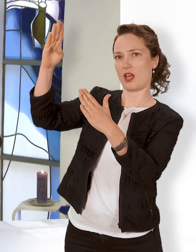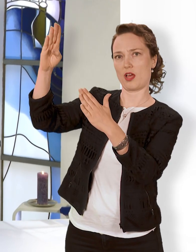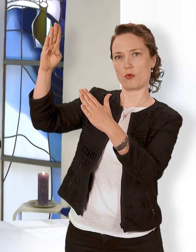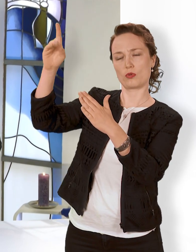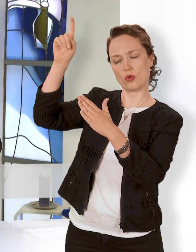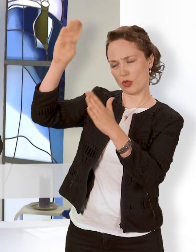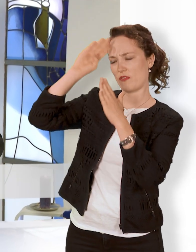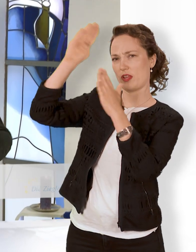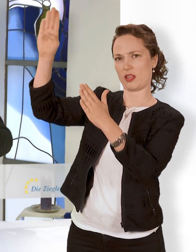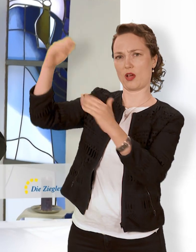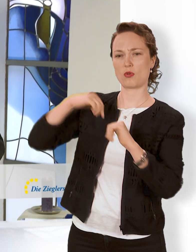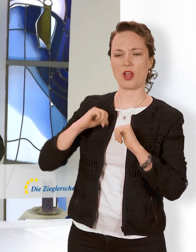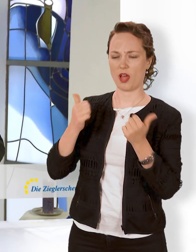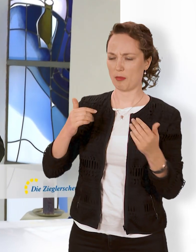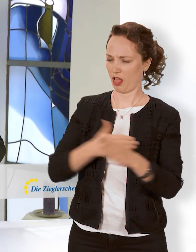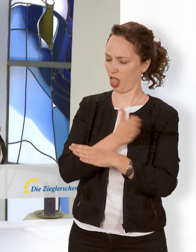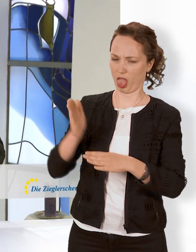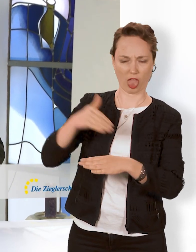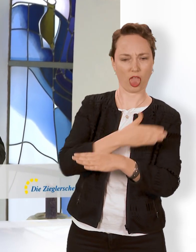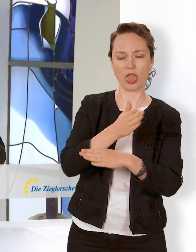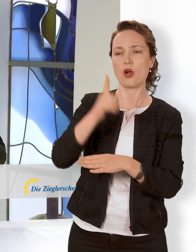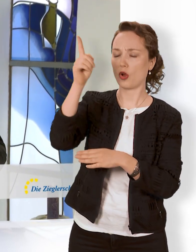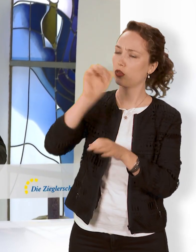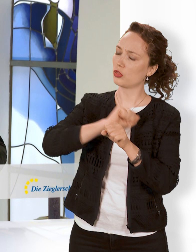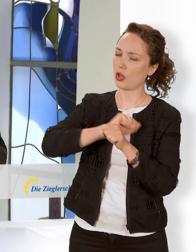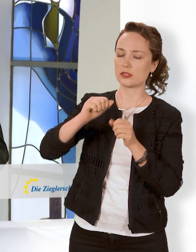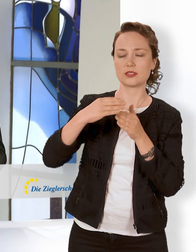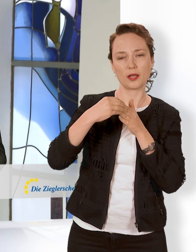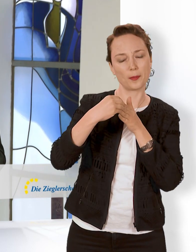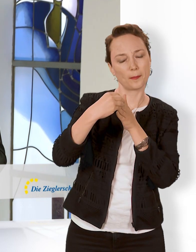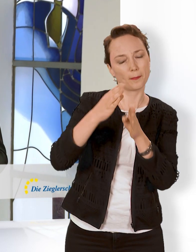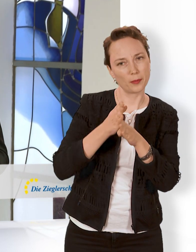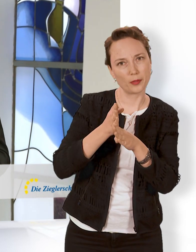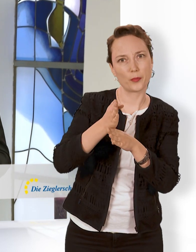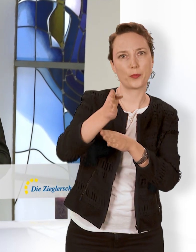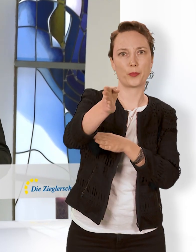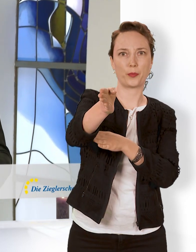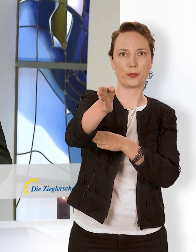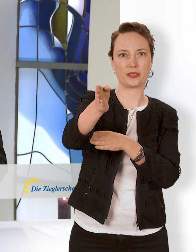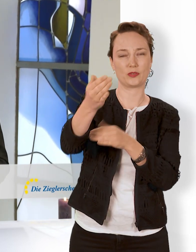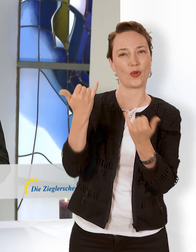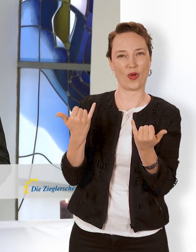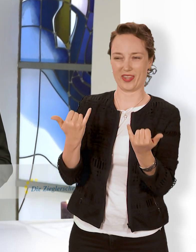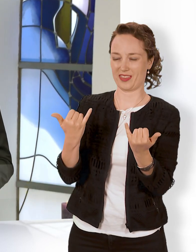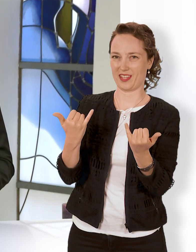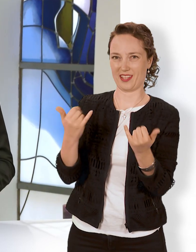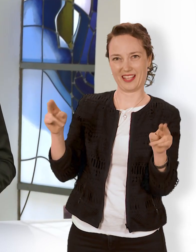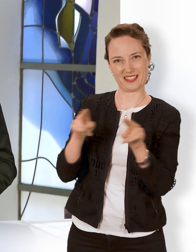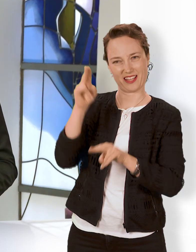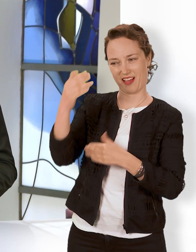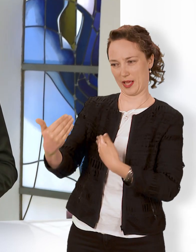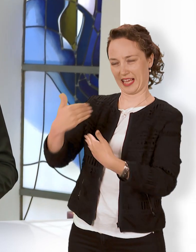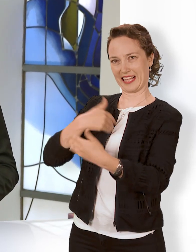krummen Linien gerade schreibt. Das hat unser Gast, den wir heute in der Stunde des Höchsten